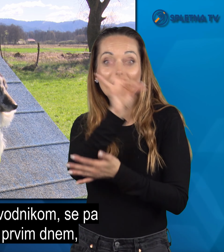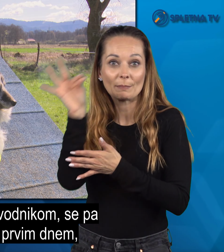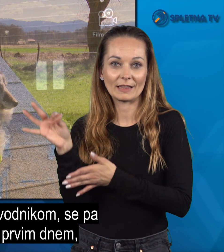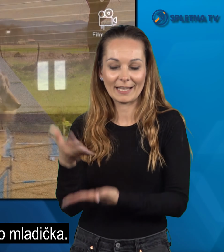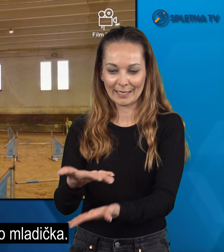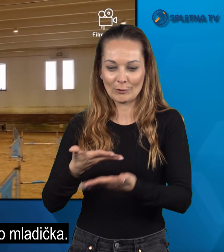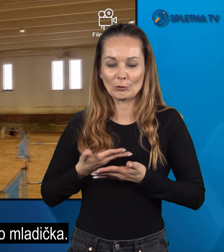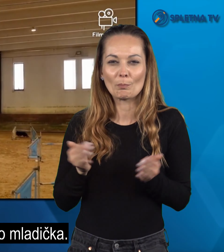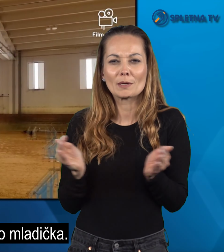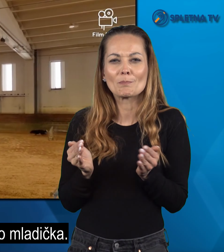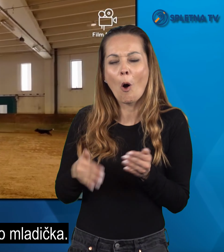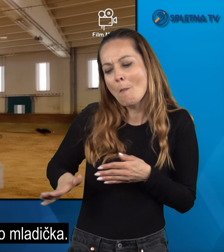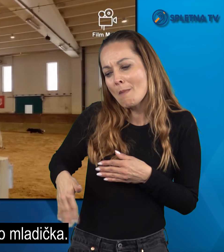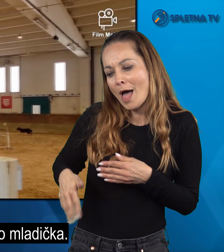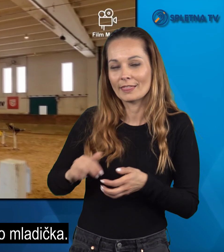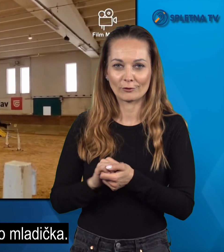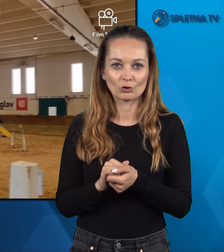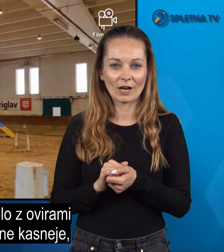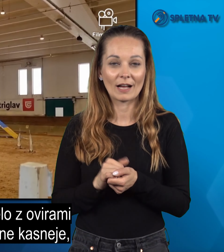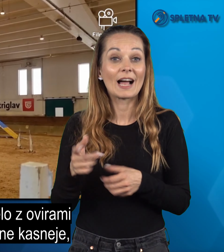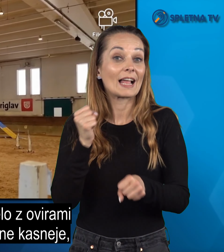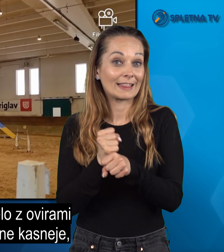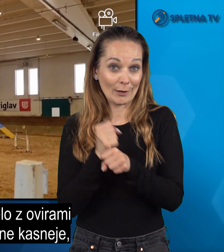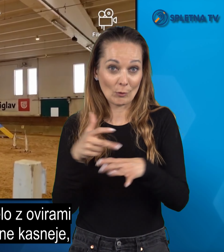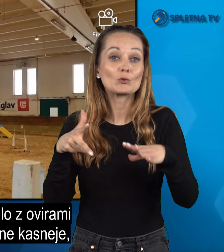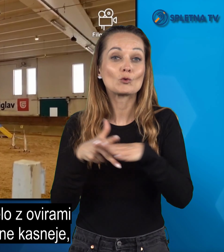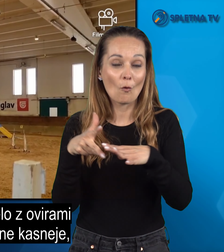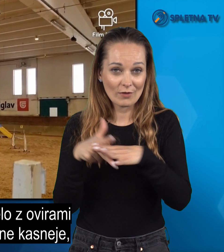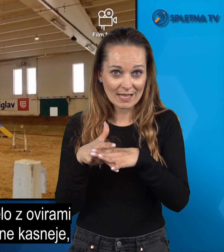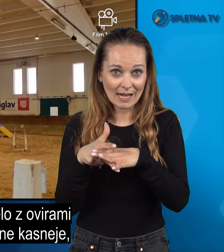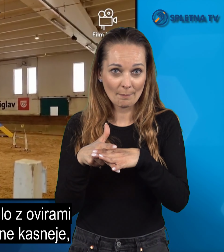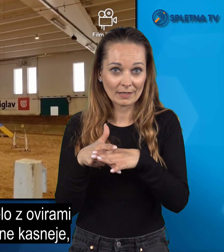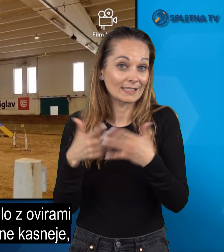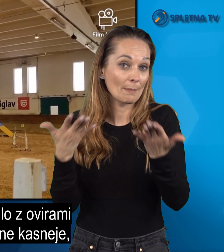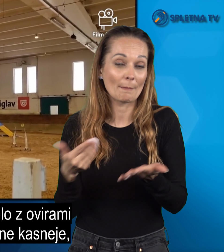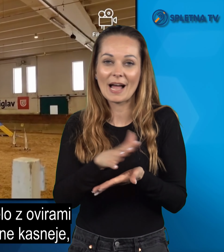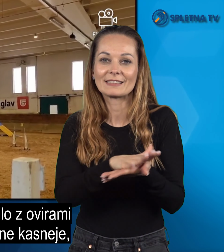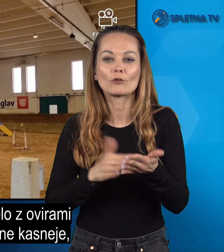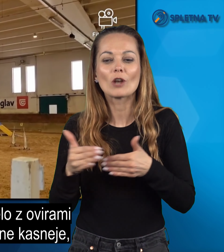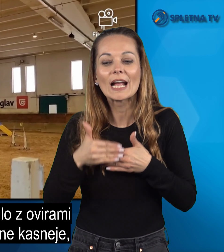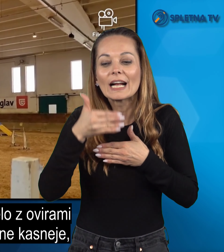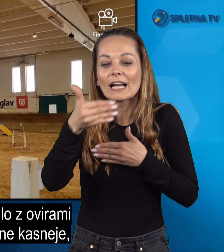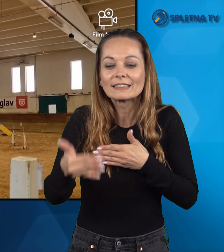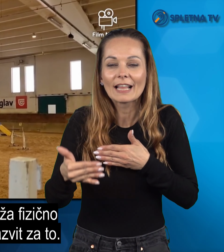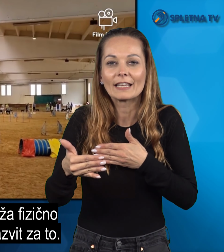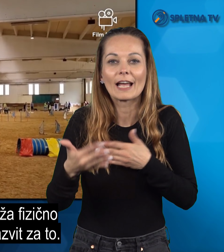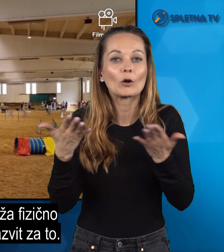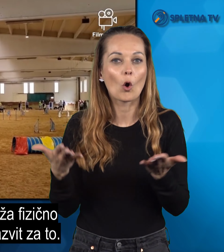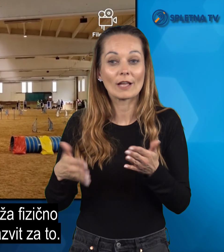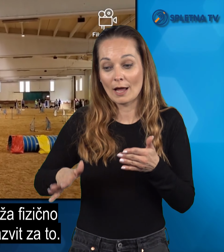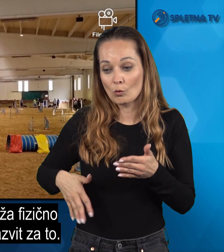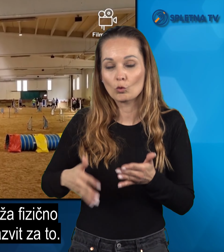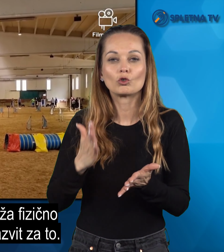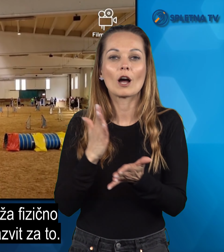prvim dnem, ko dobimo mladička. Ampak na delu z ovirami se pa začne kasneje, ko je